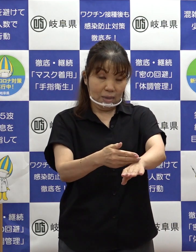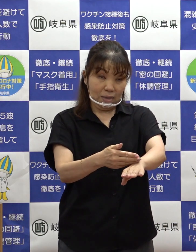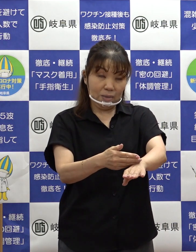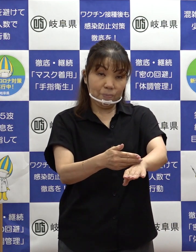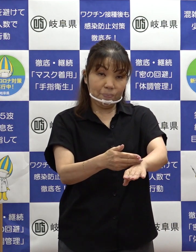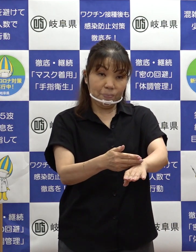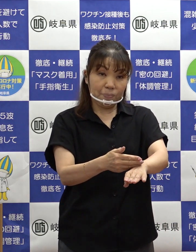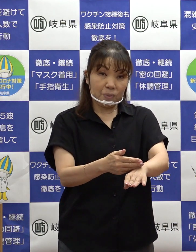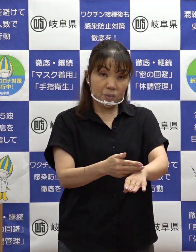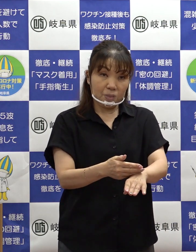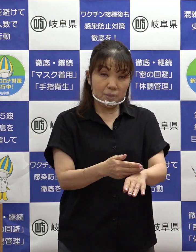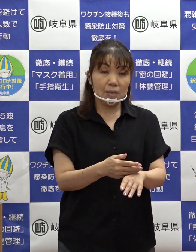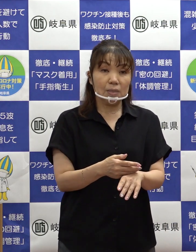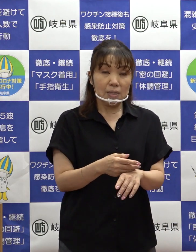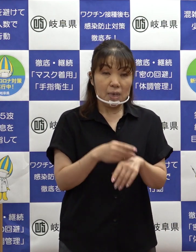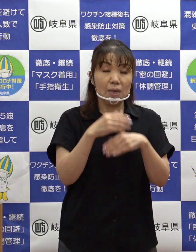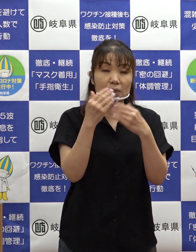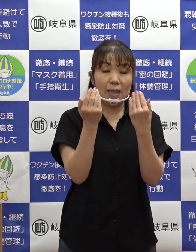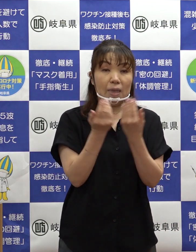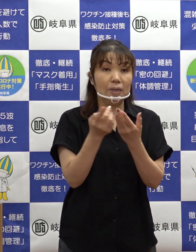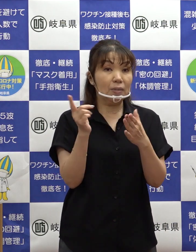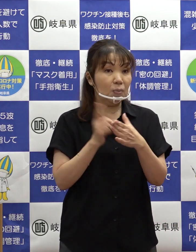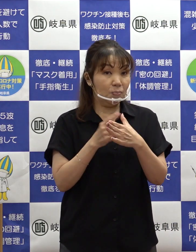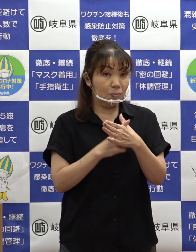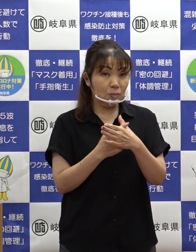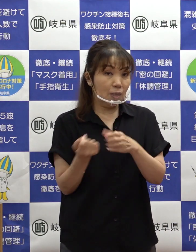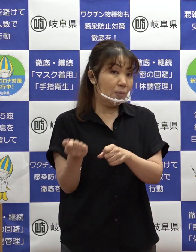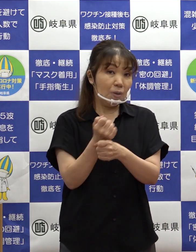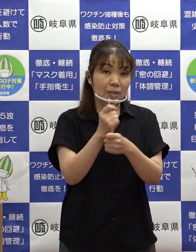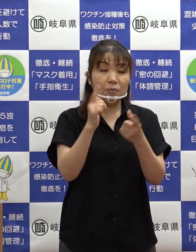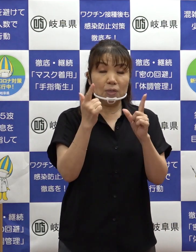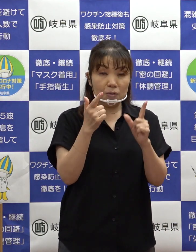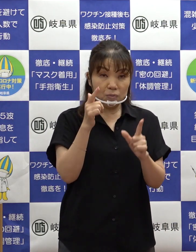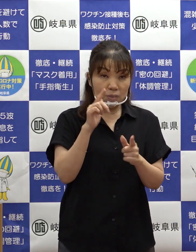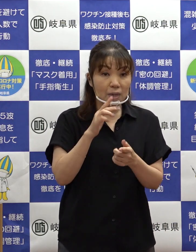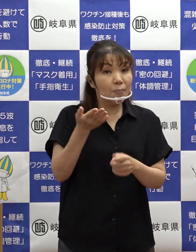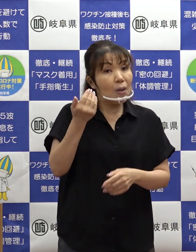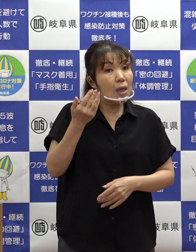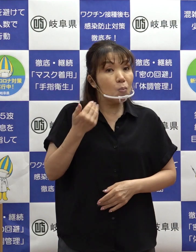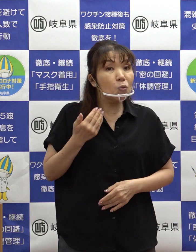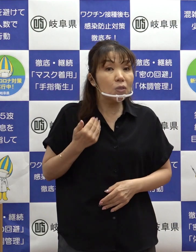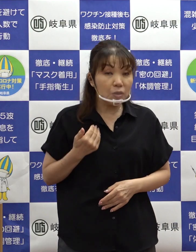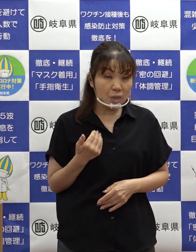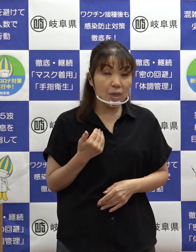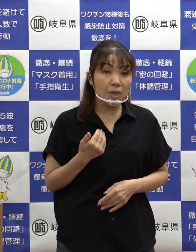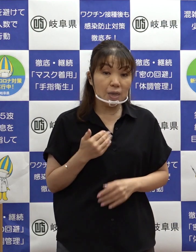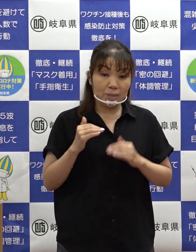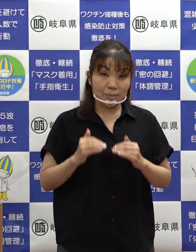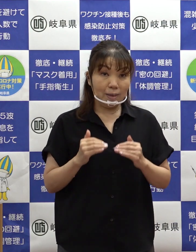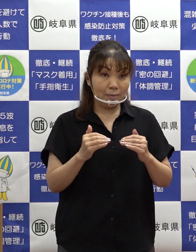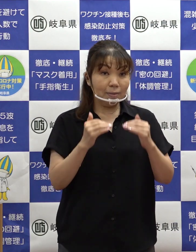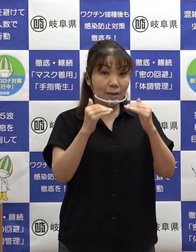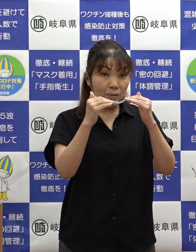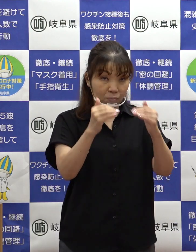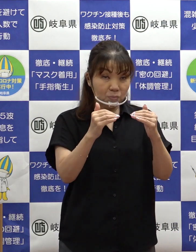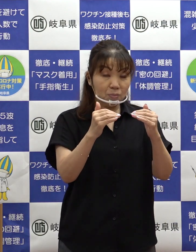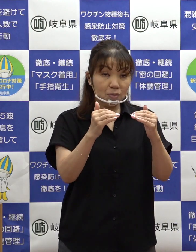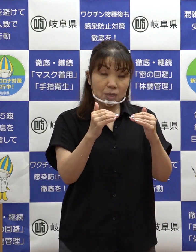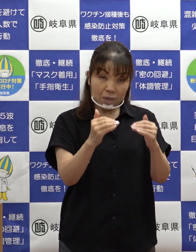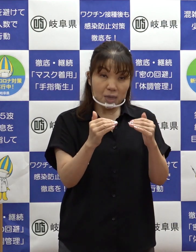ただ手ぶらで何もなしで再開するということはなしに、あらかじめこう段階的なですね、措